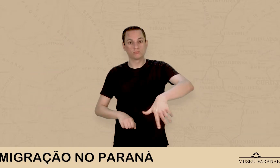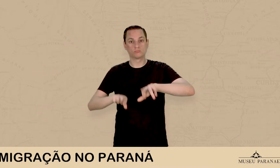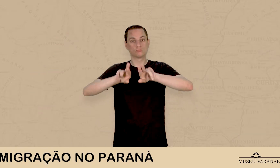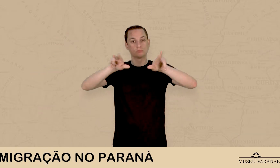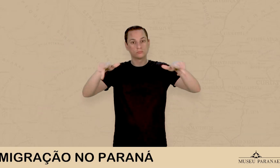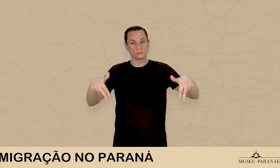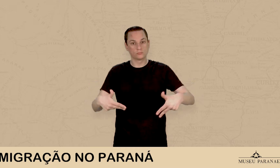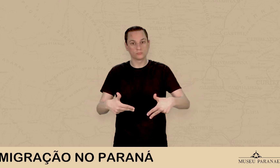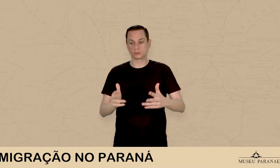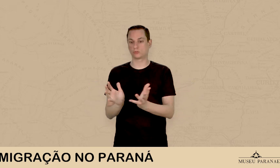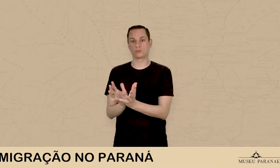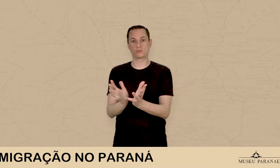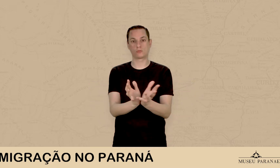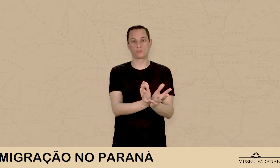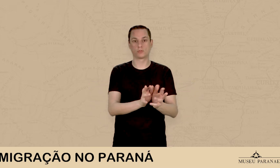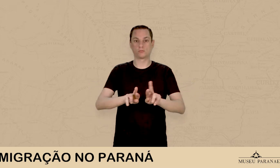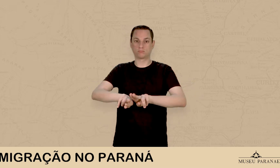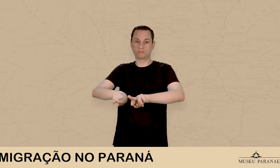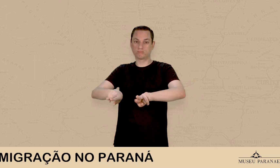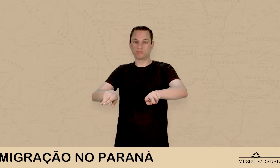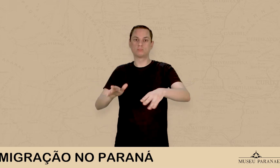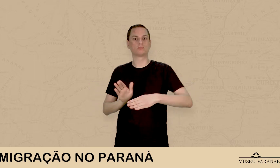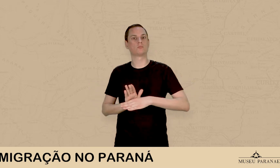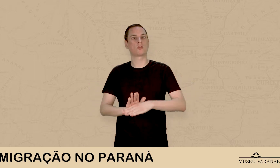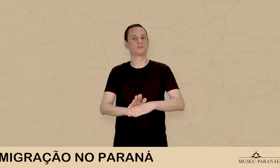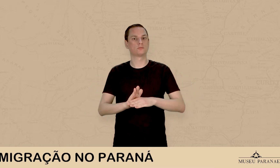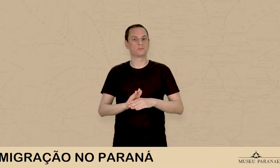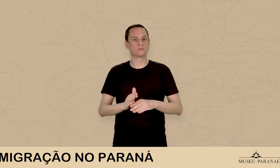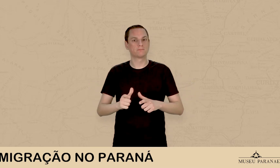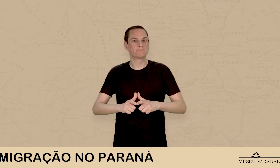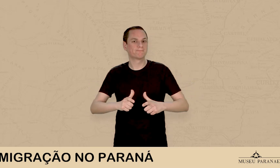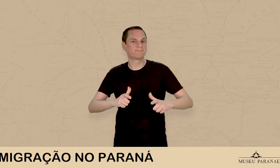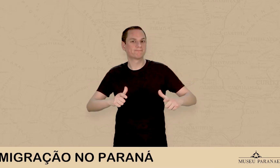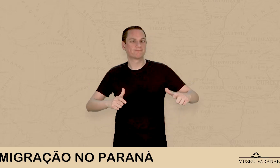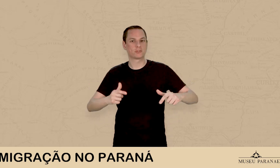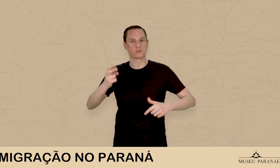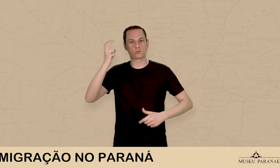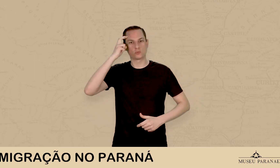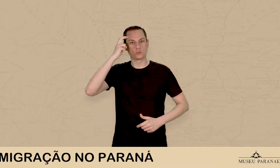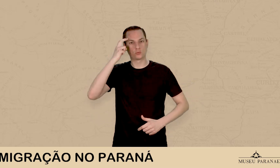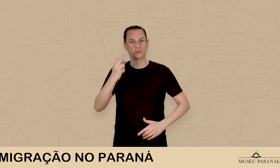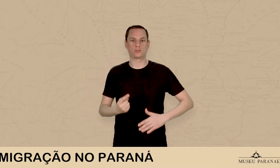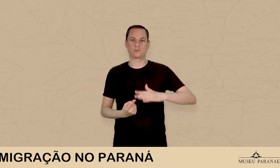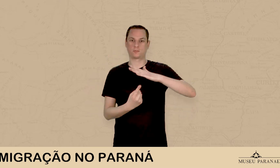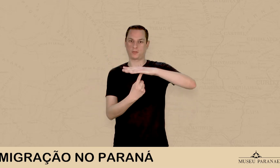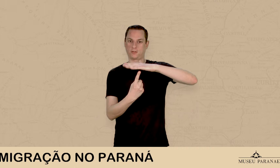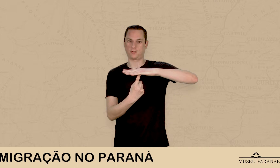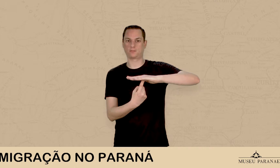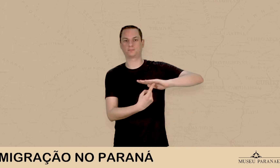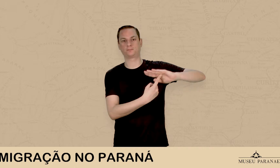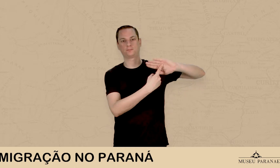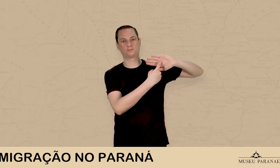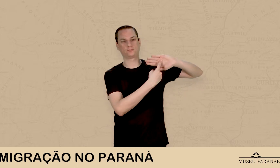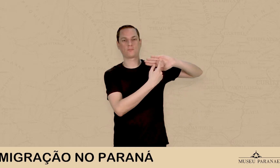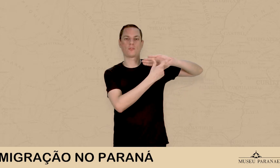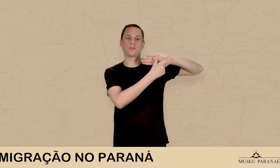Todas essas etnias, todos esses grupos étnicos vieram ajudar e colaboraram no crescimento do estado do Paraná,